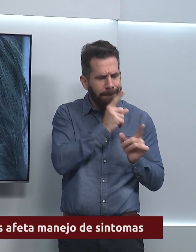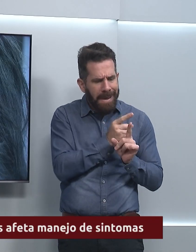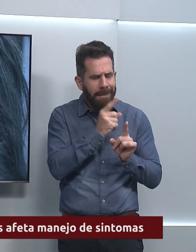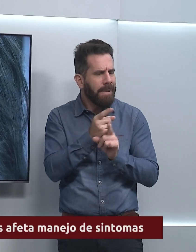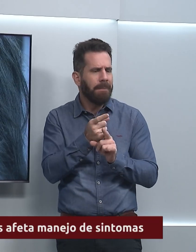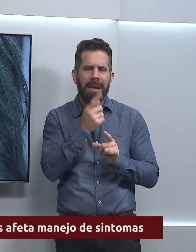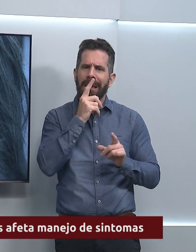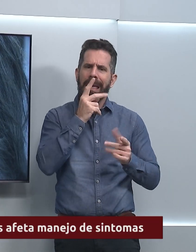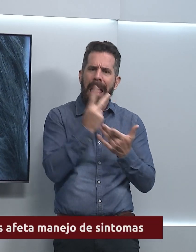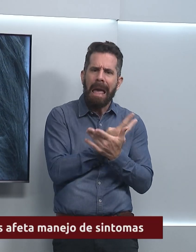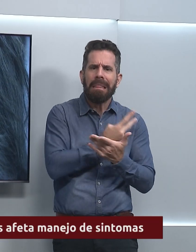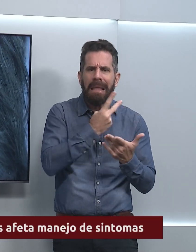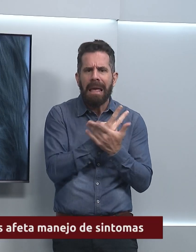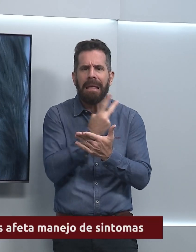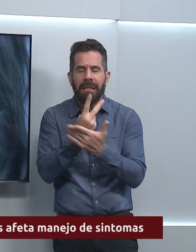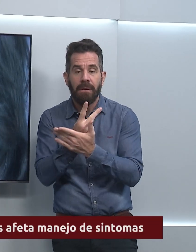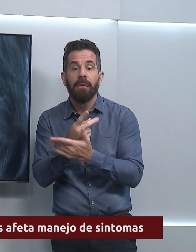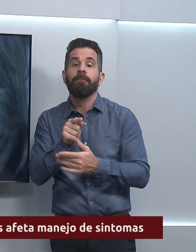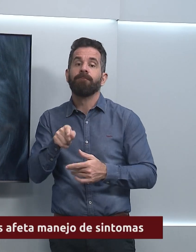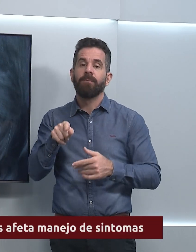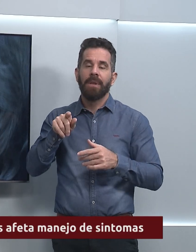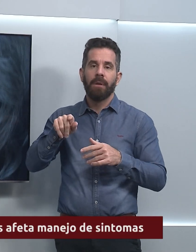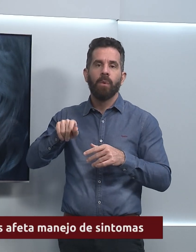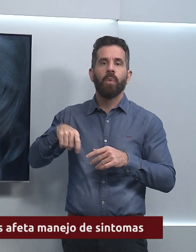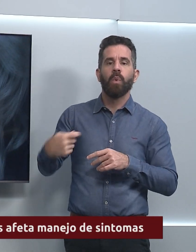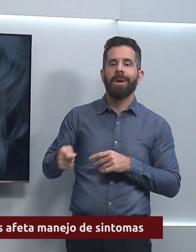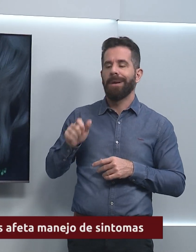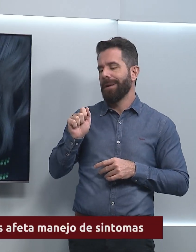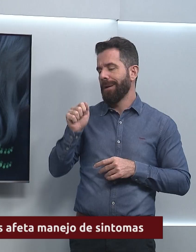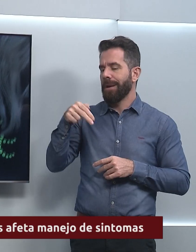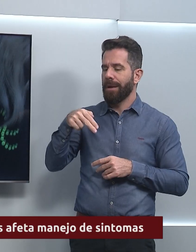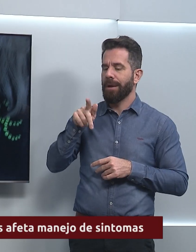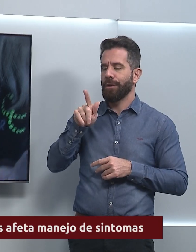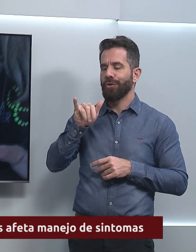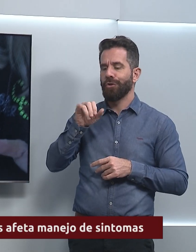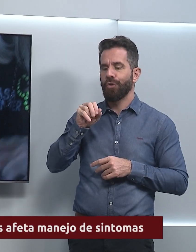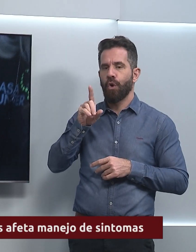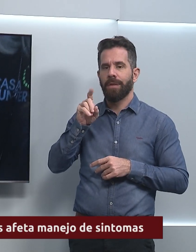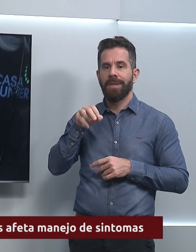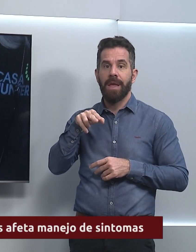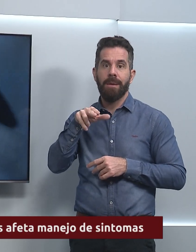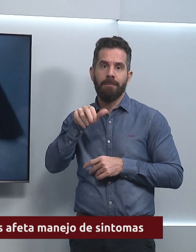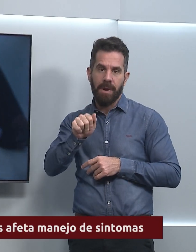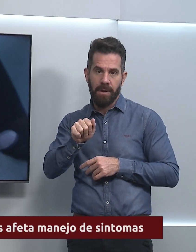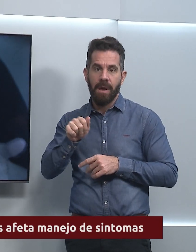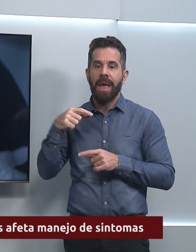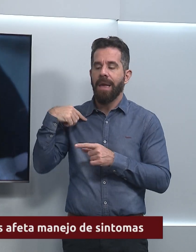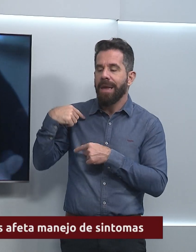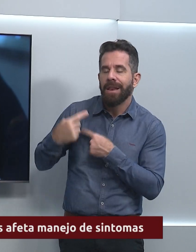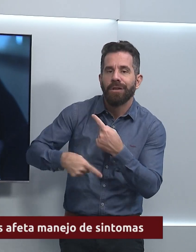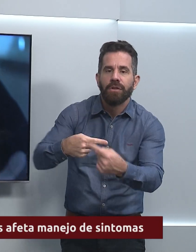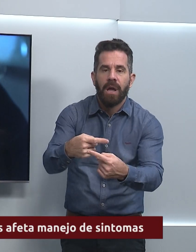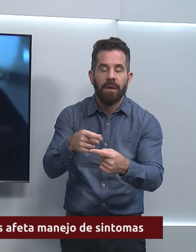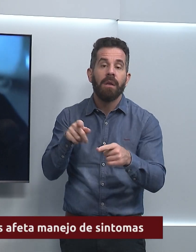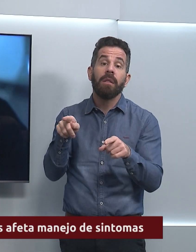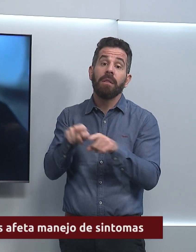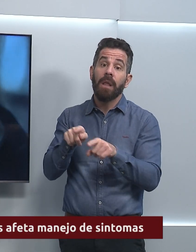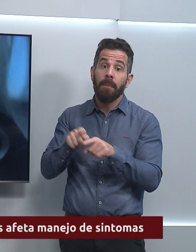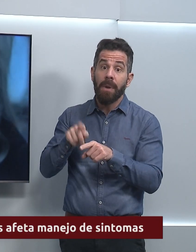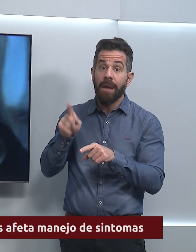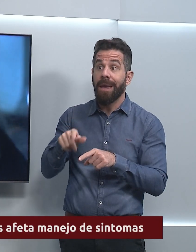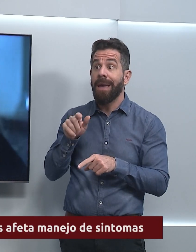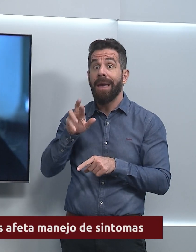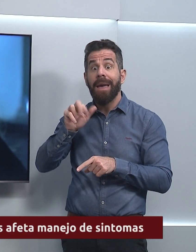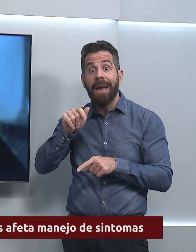confirmação. Dona Graça tem angioedema hereditário. A doença rara e sem cura provoca inchaços súbitos